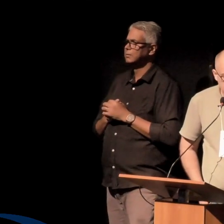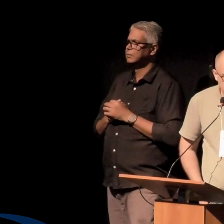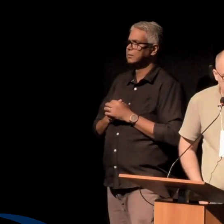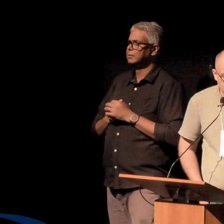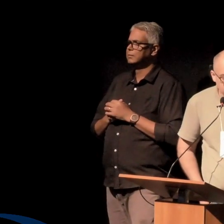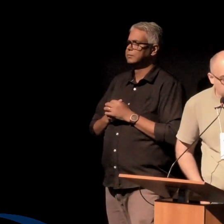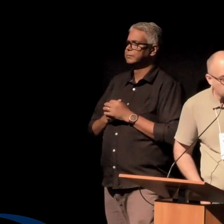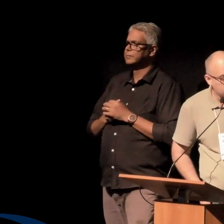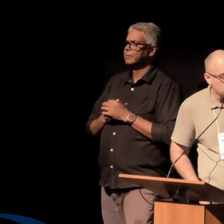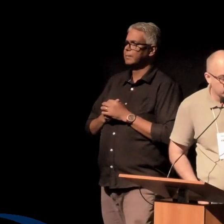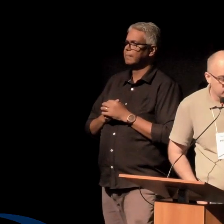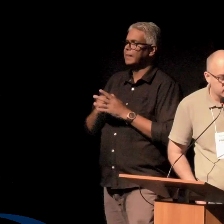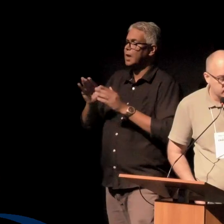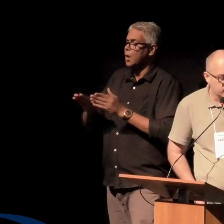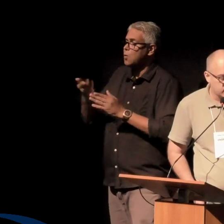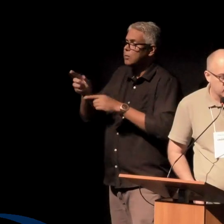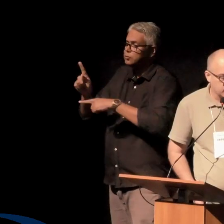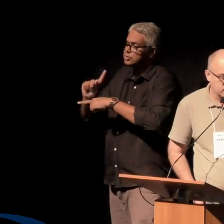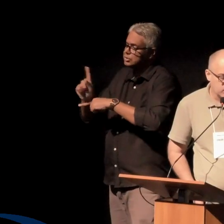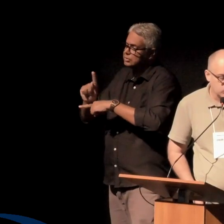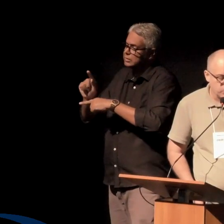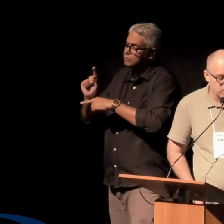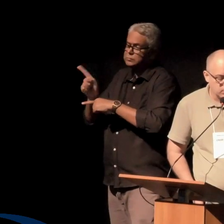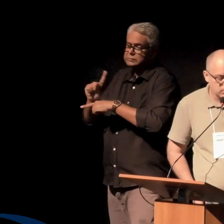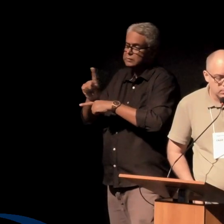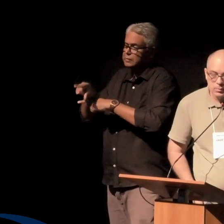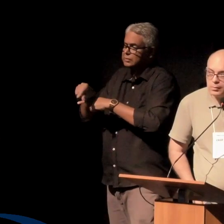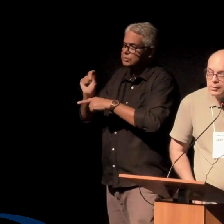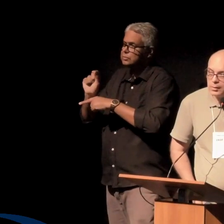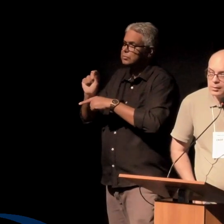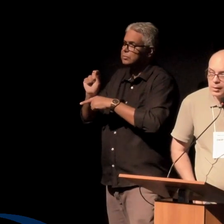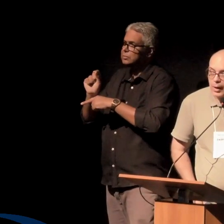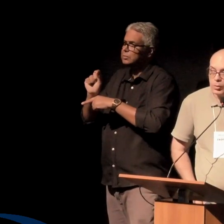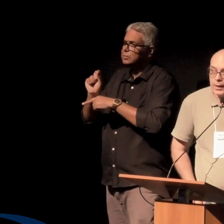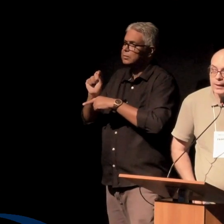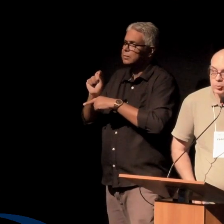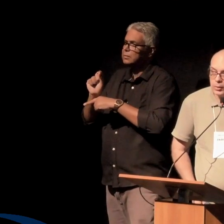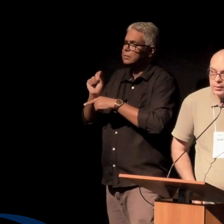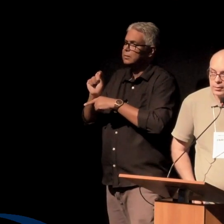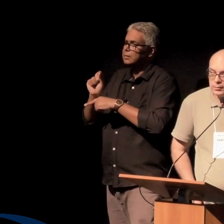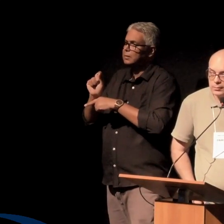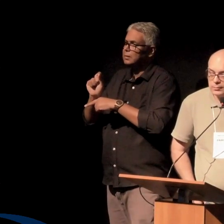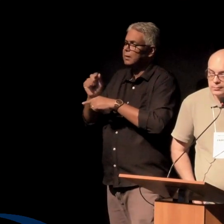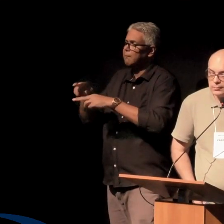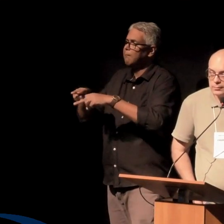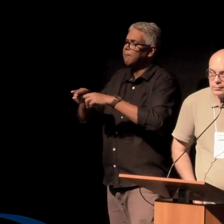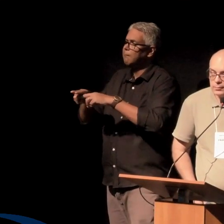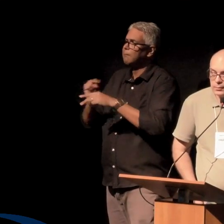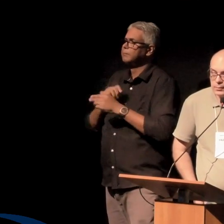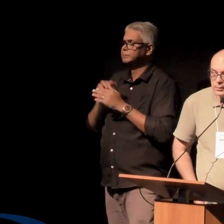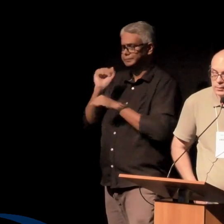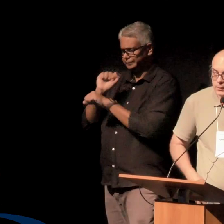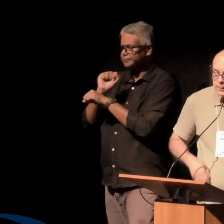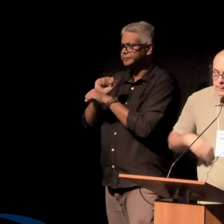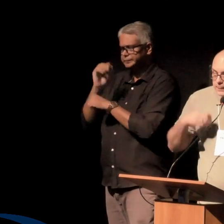quando a gestão não é escolhida e que aquela sua opinião Ah quando ela é escolhida